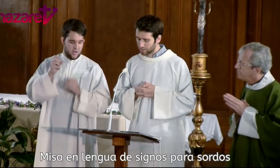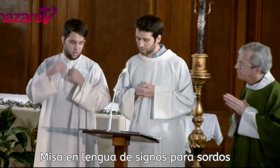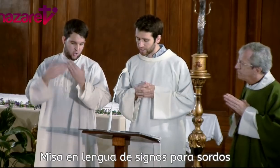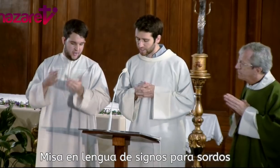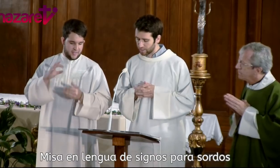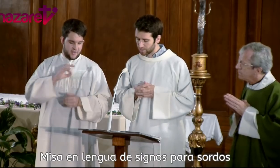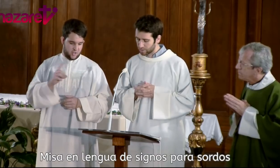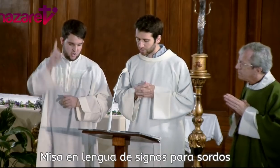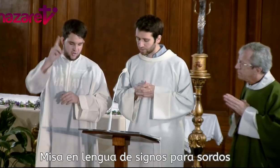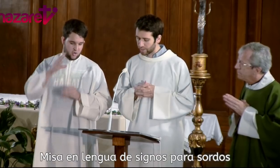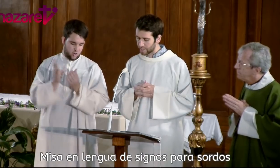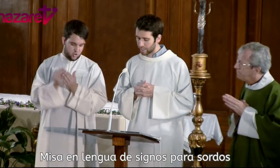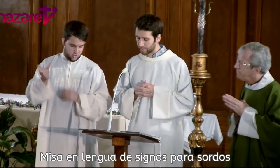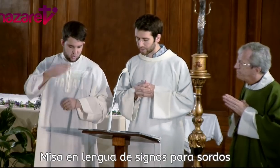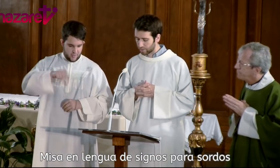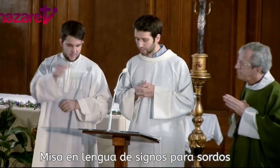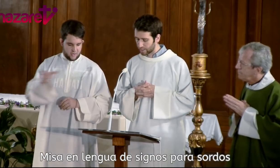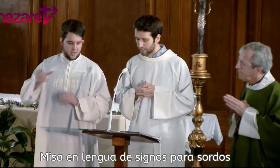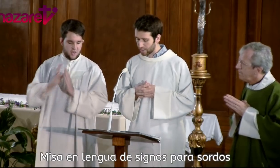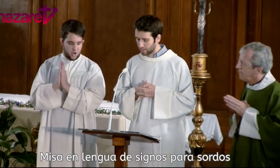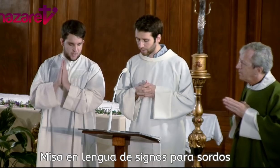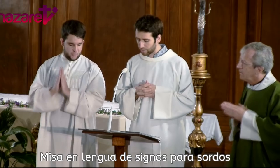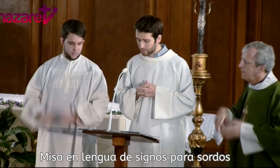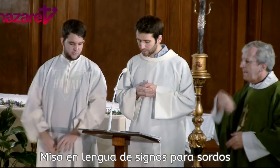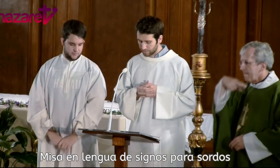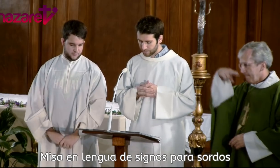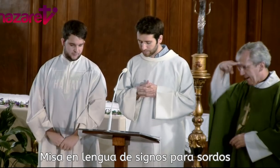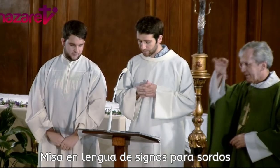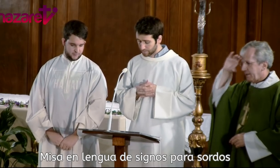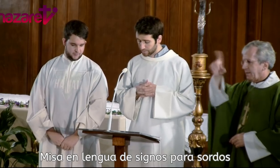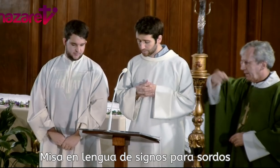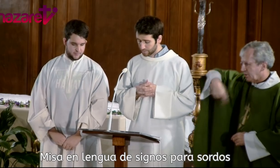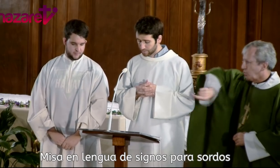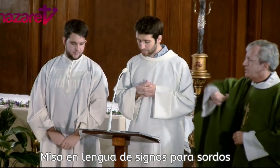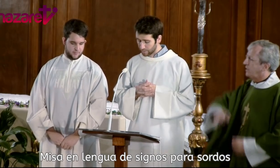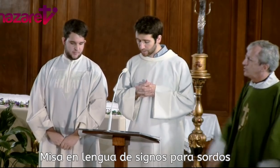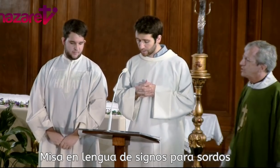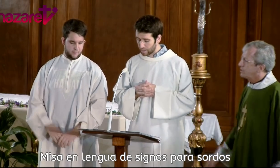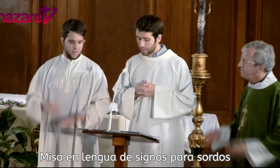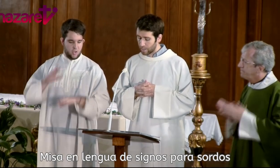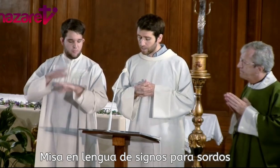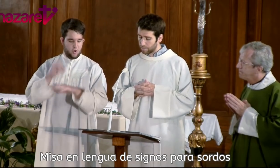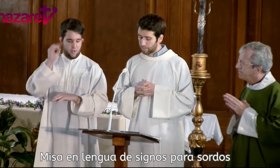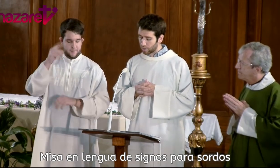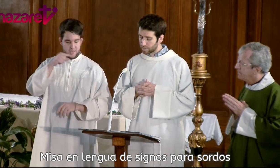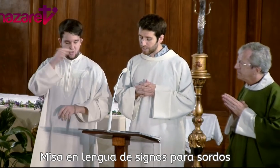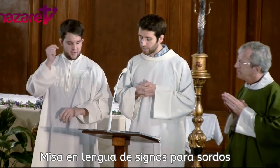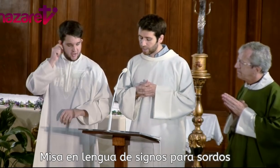dones de Dios con todas las personas. Oremos. Padre, escúchanos. Por los misioneros